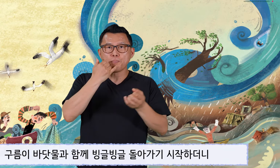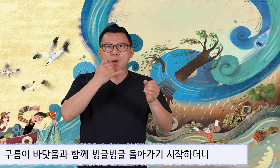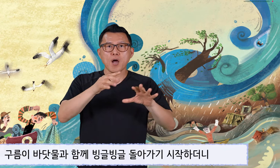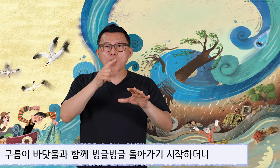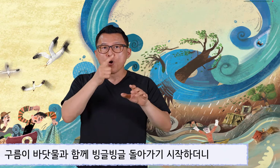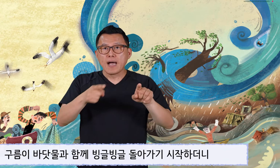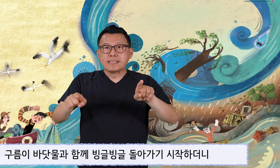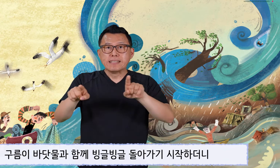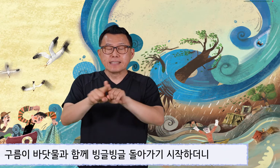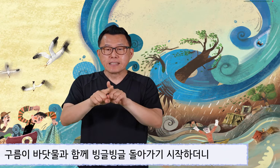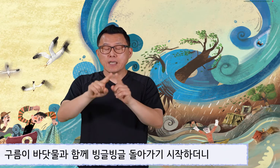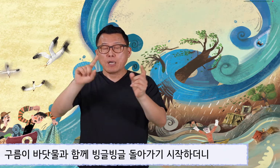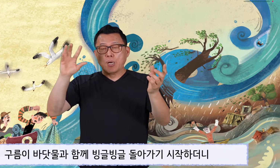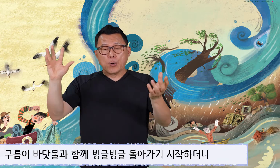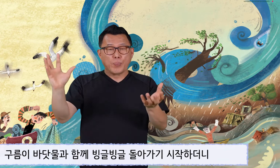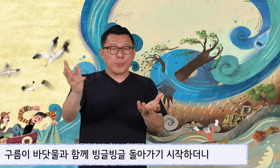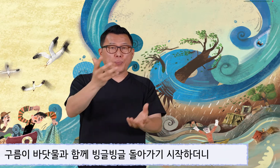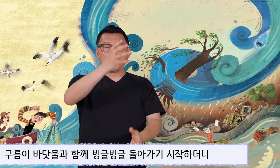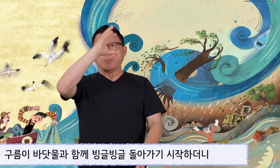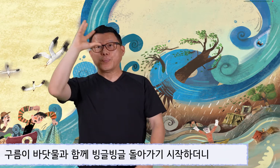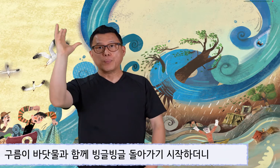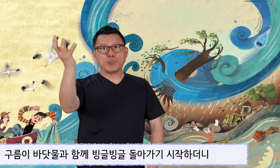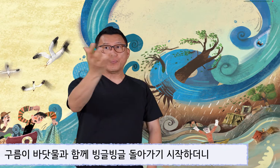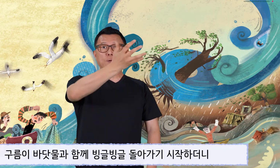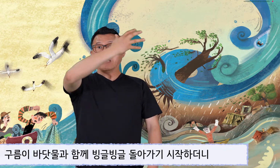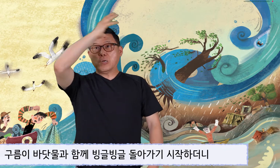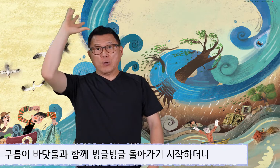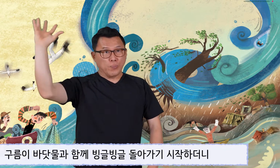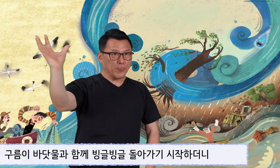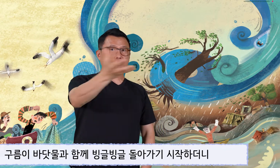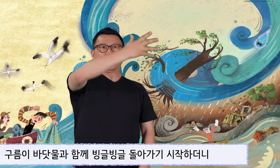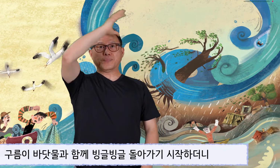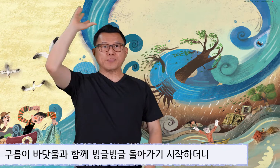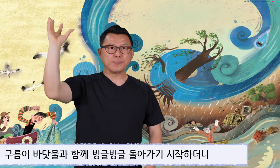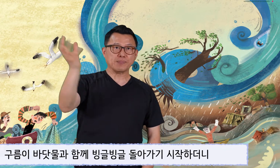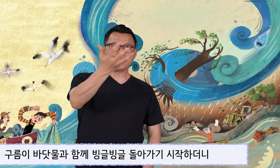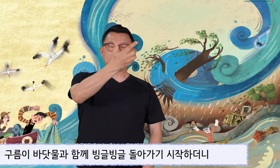구름이 바닷물과 함께 빙글빙글 돌아가기 시작하더니